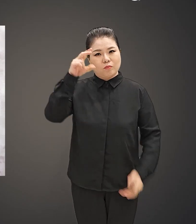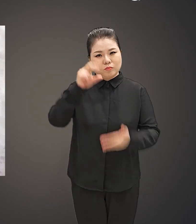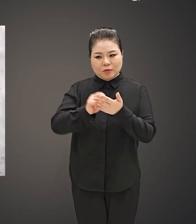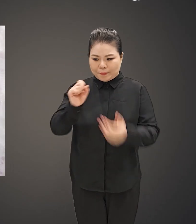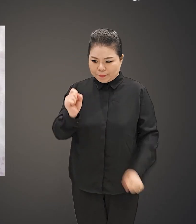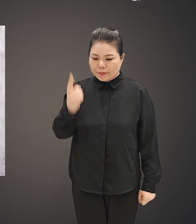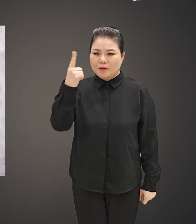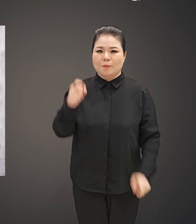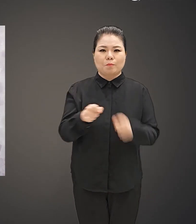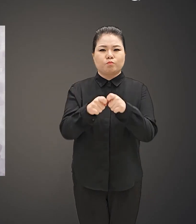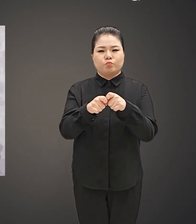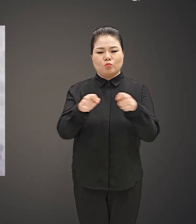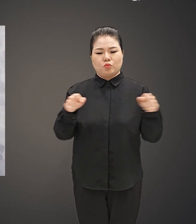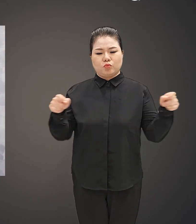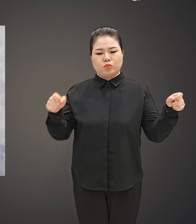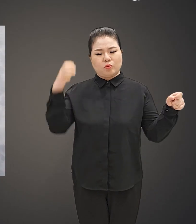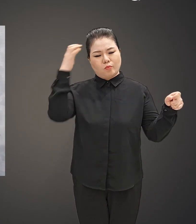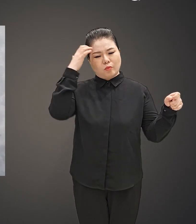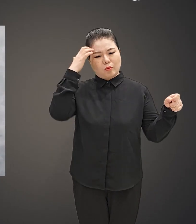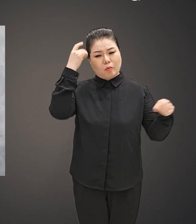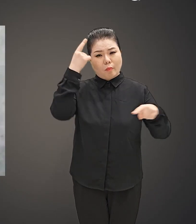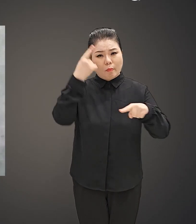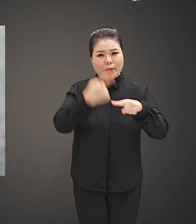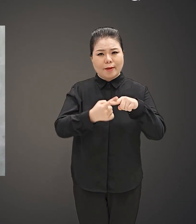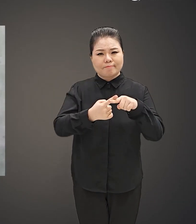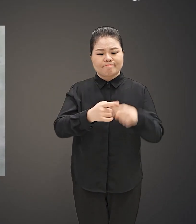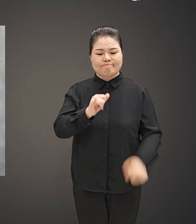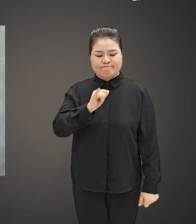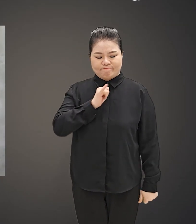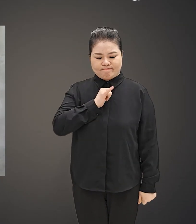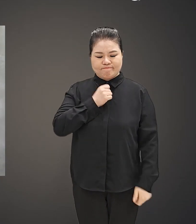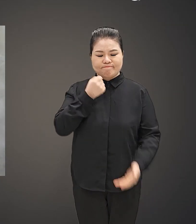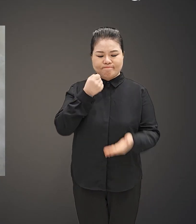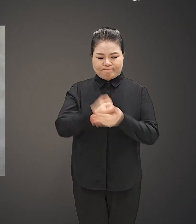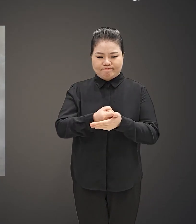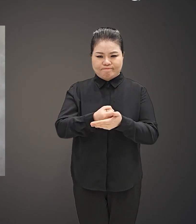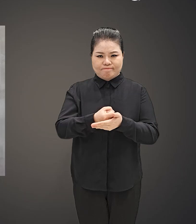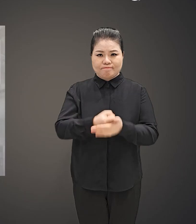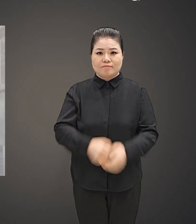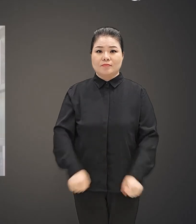오랫동안 정신적인 문제로 어려움을 겪다 이제 삶을 끝내야겠다고 결심한 나는